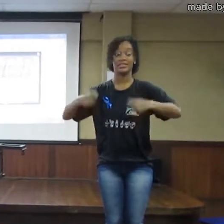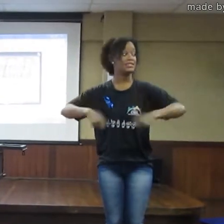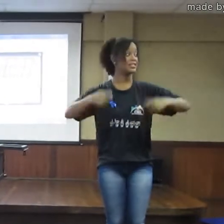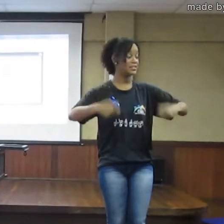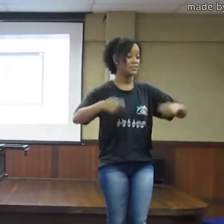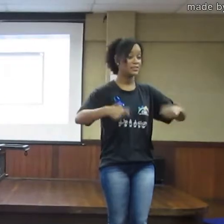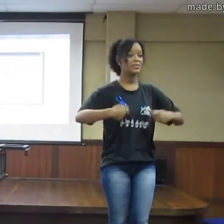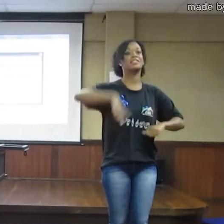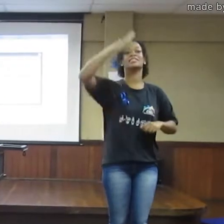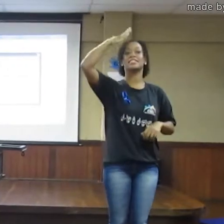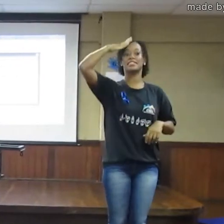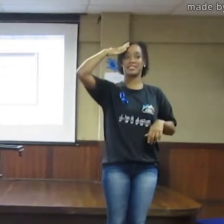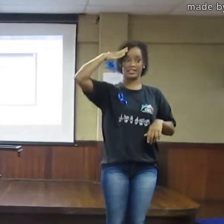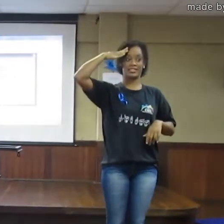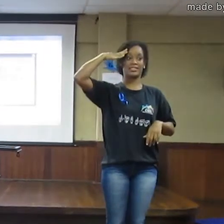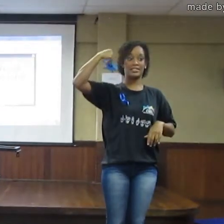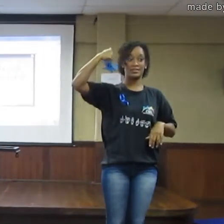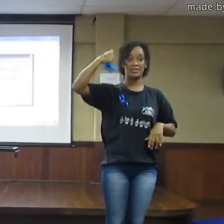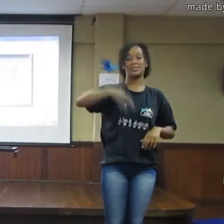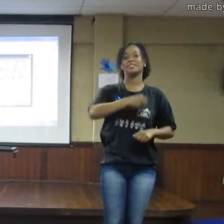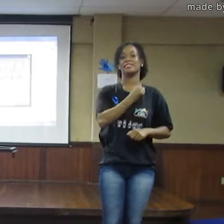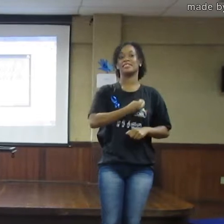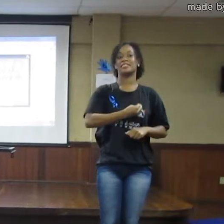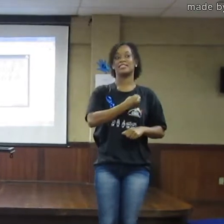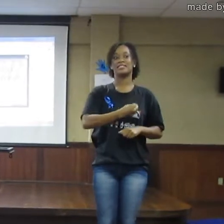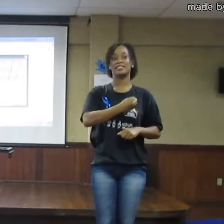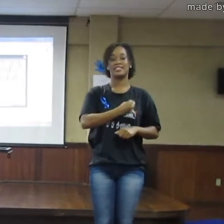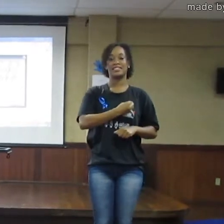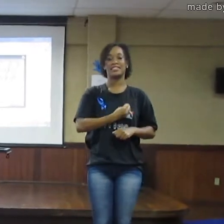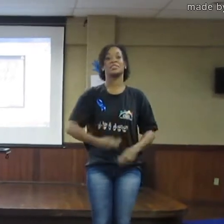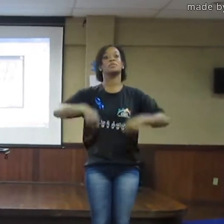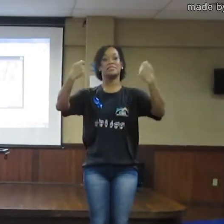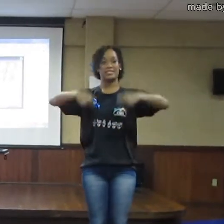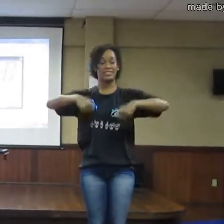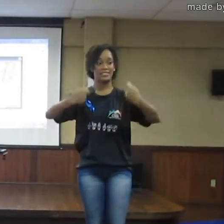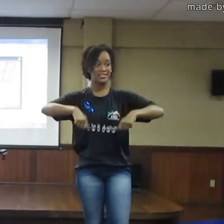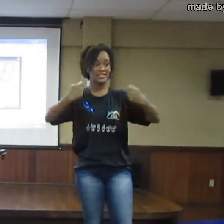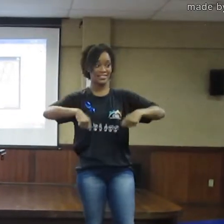É preciso, podem repetir, saber viver.